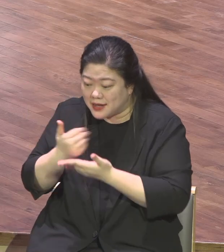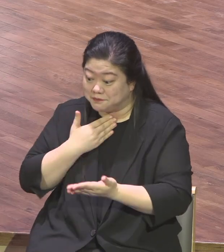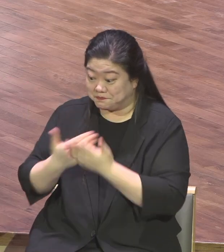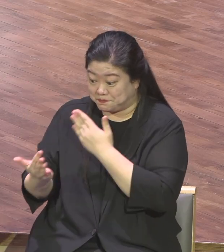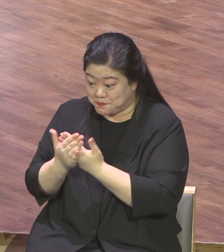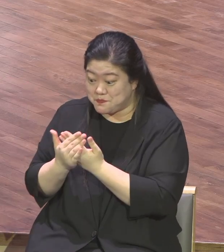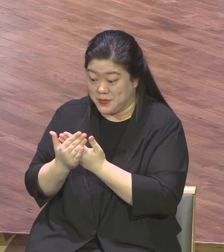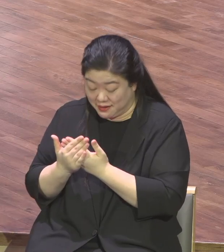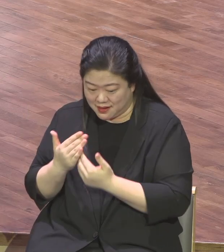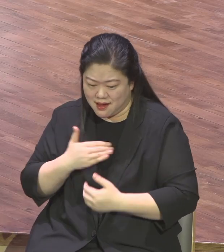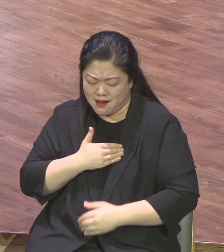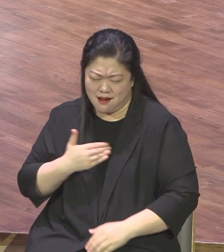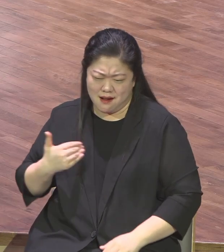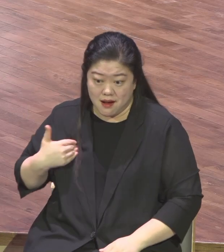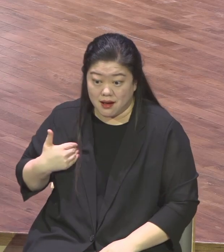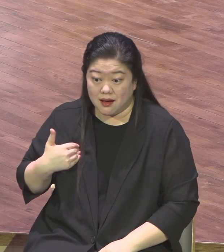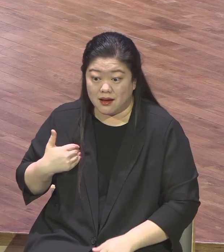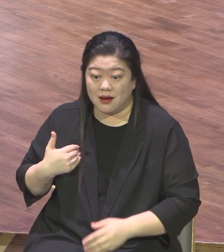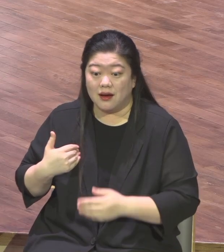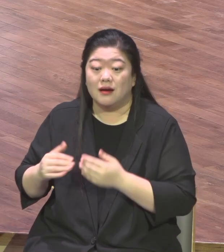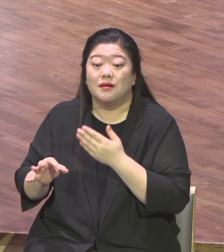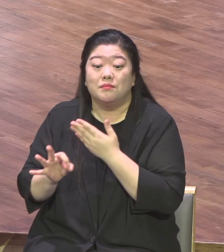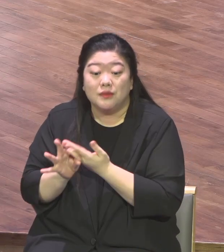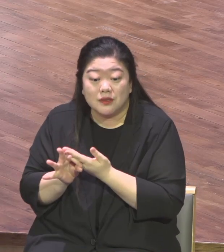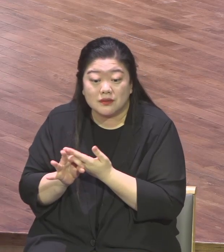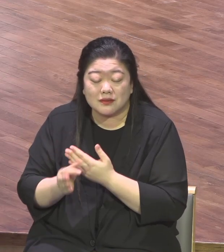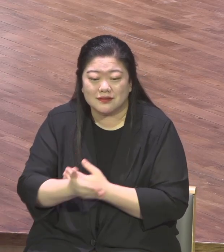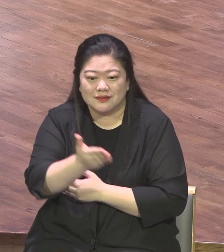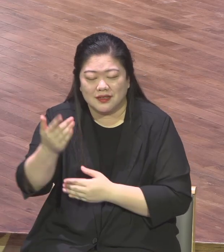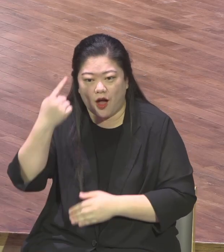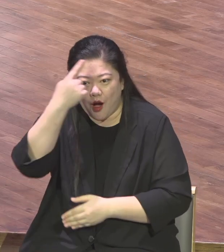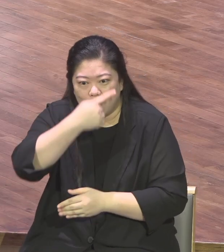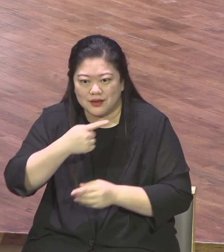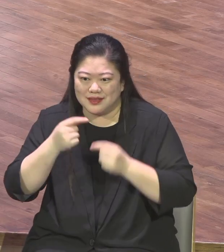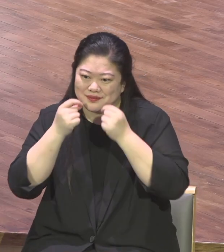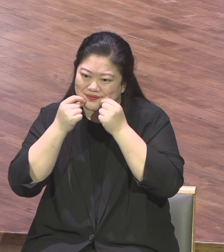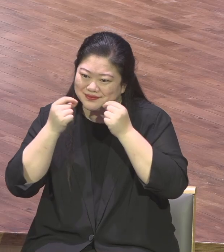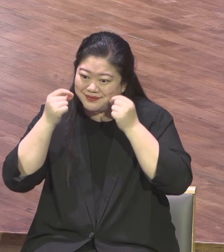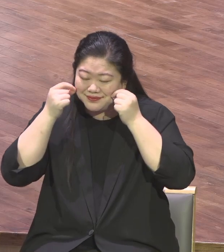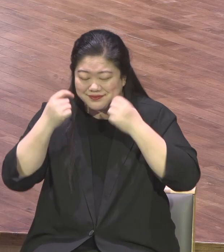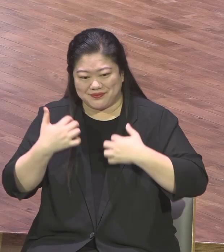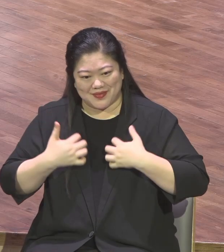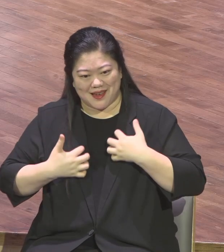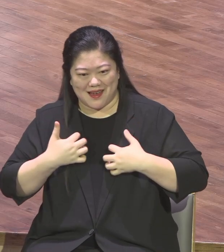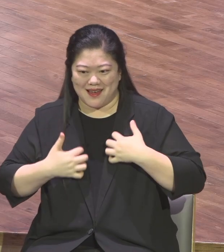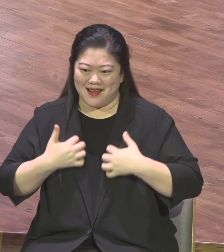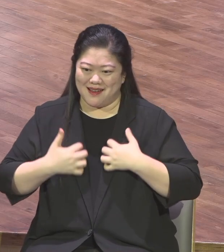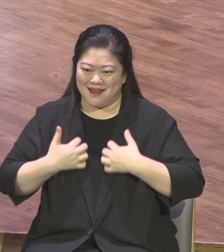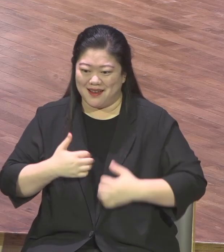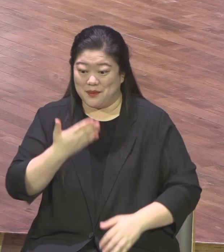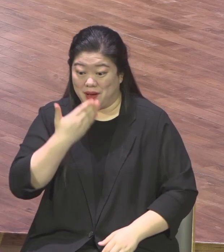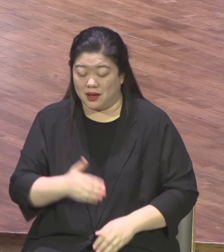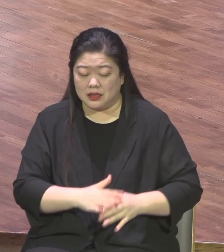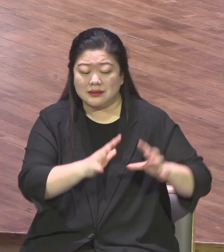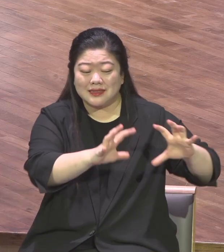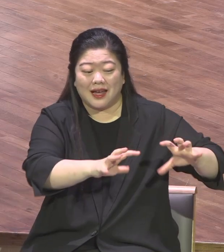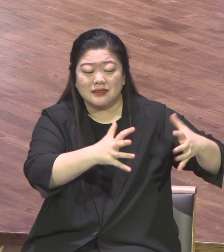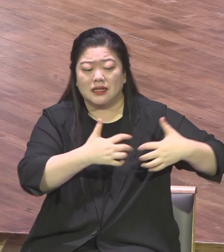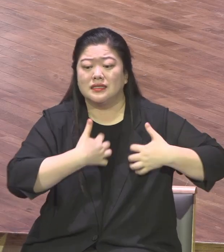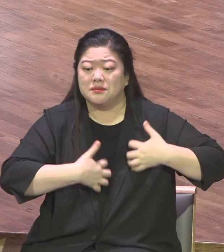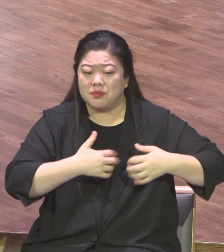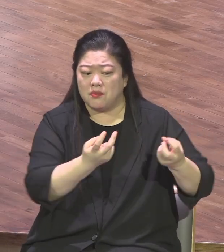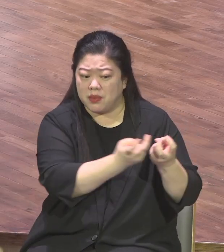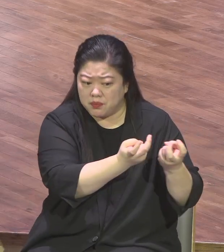상황 그것과 차원이 다르는 세상 사람들하고는 차원이 다르는 그런 삶을 살게